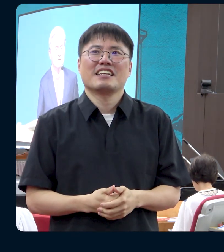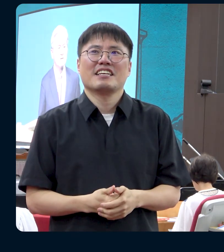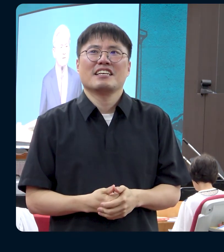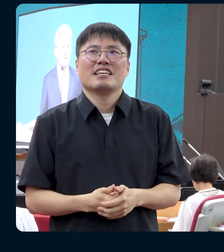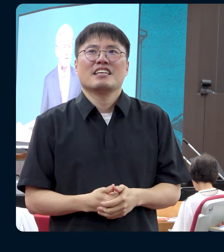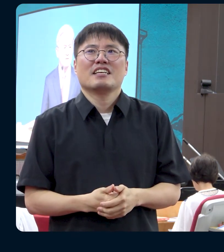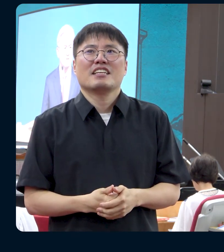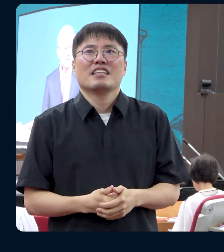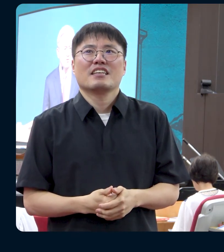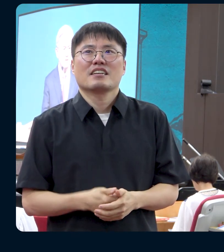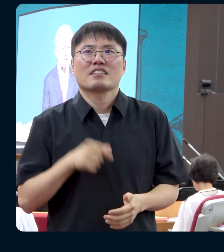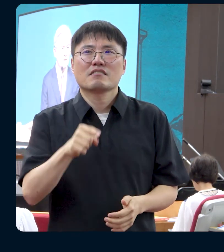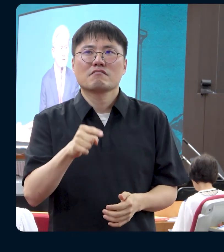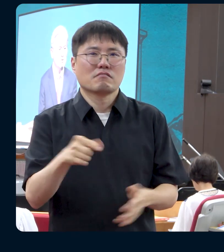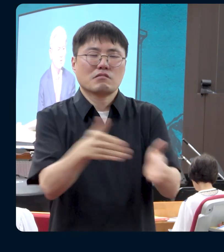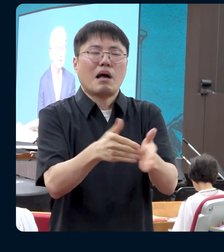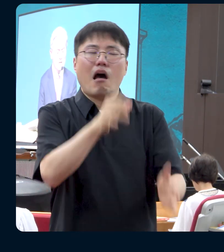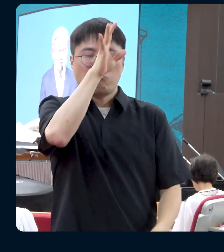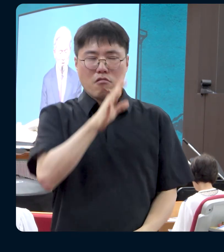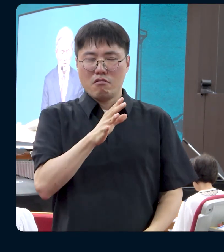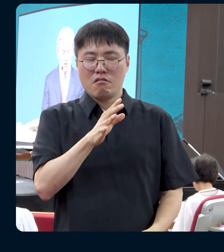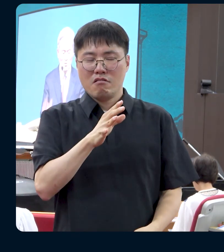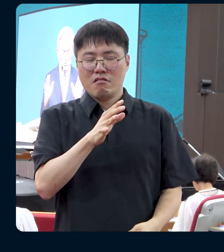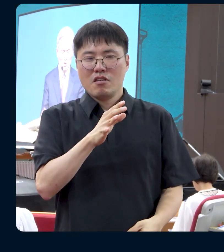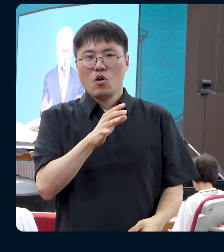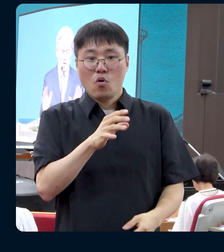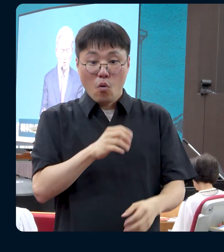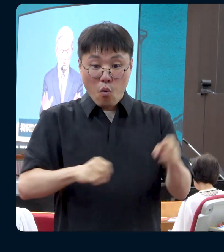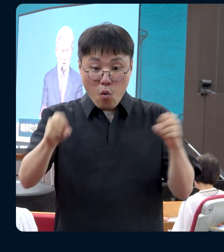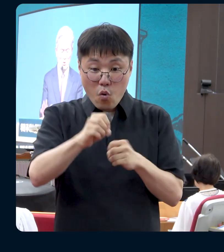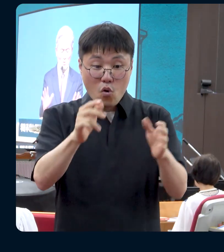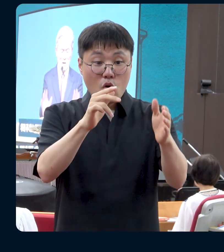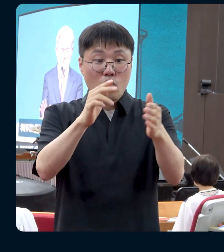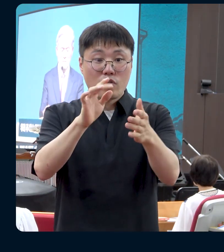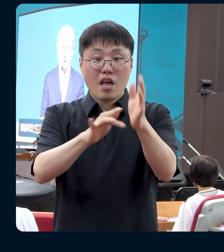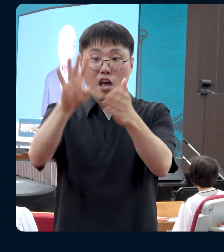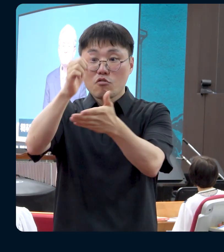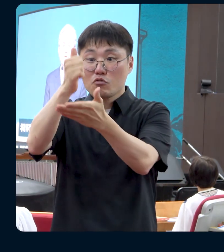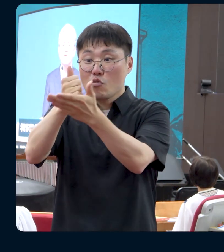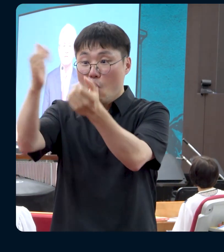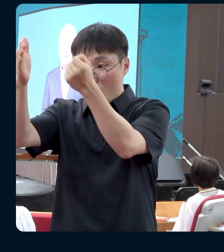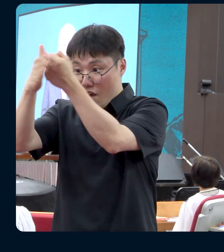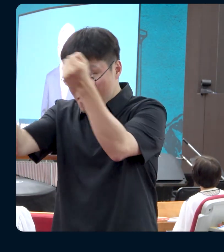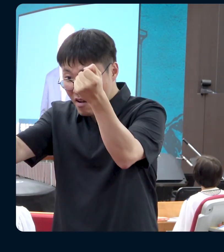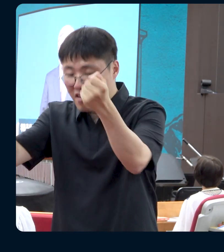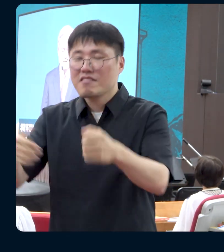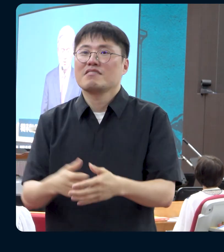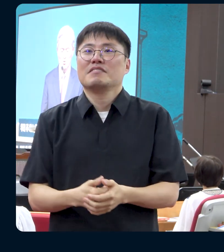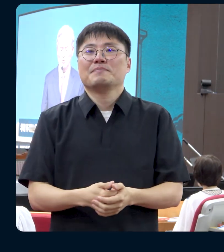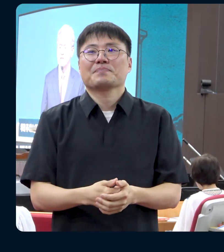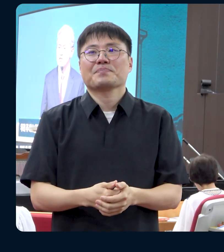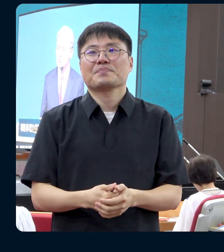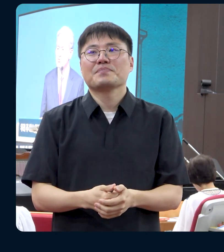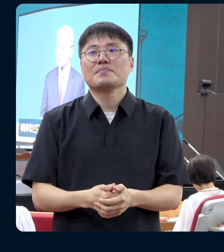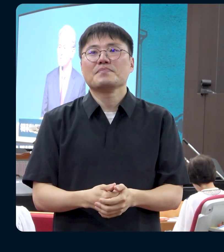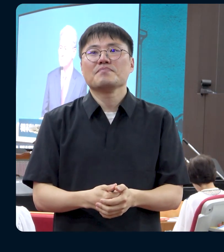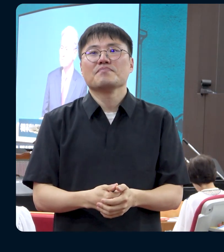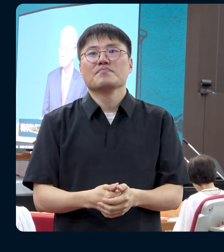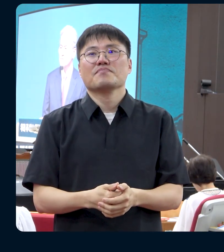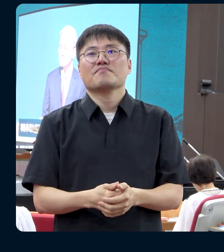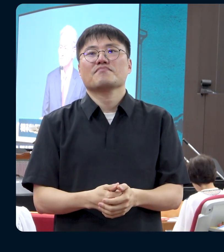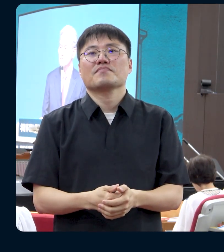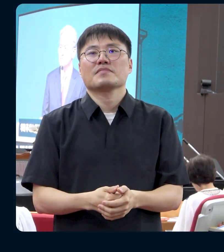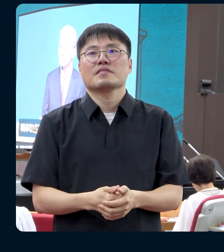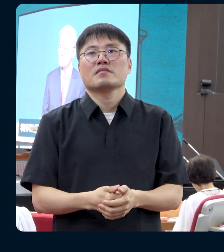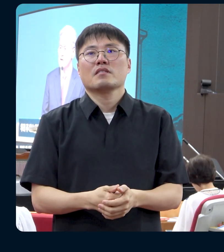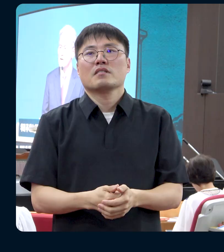그러면서, 그러나 그것이 거기서 끝나면 안 되죠. 그것을 우리 주 예수 그리스도로 말미암아, 디아 예수